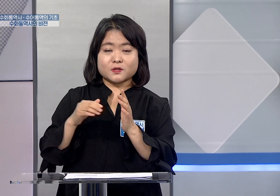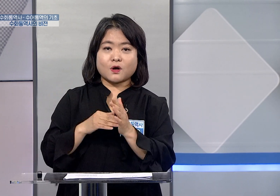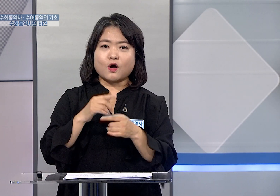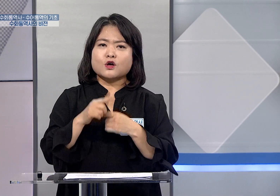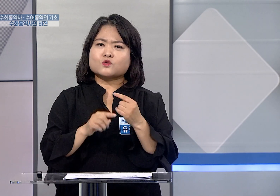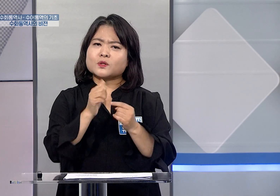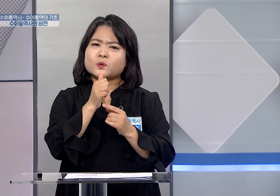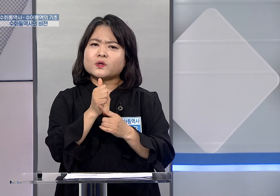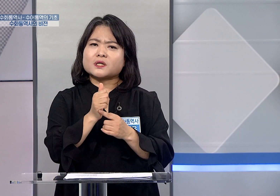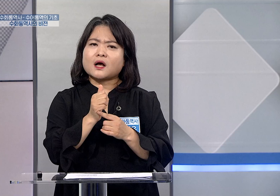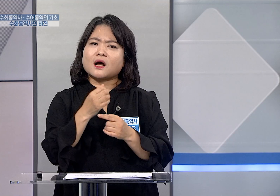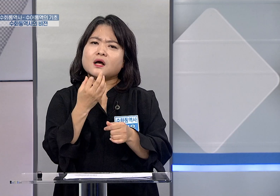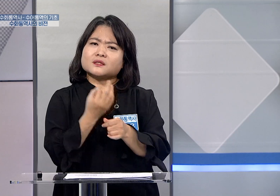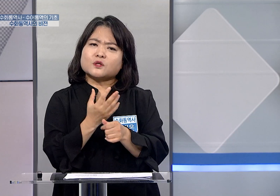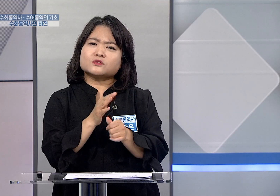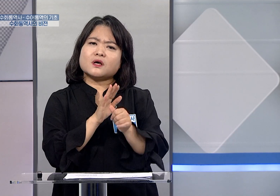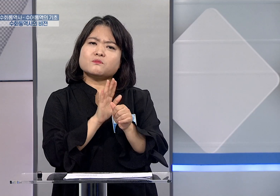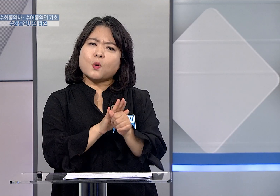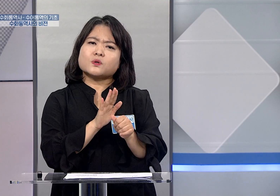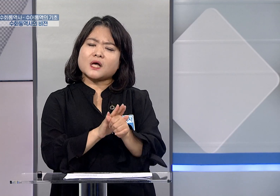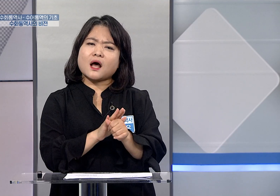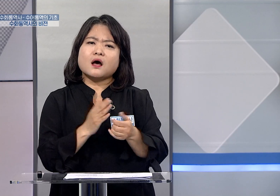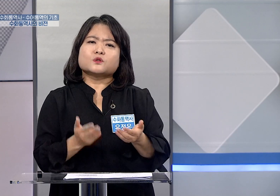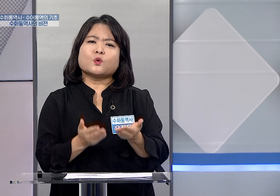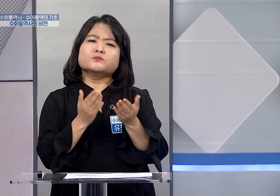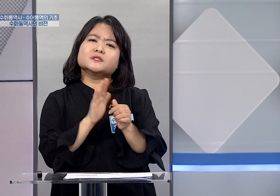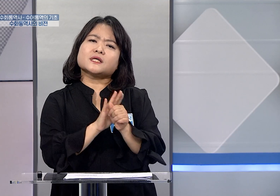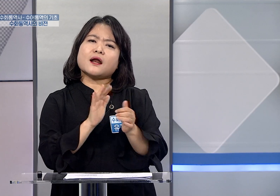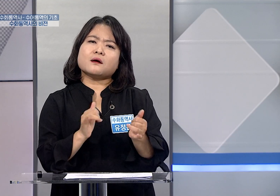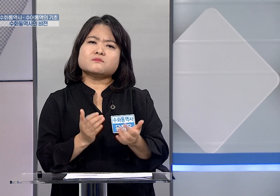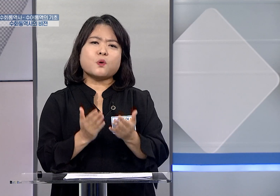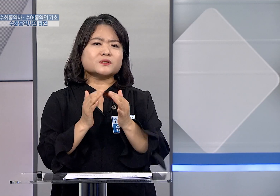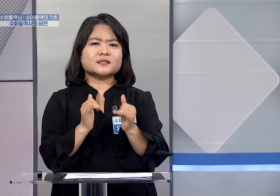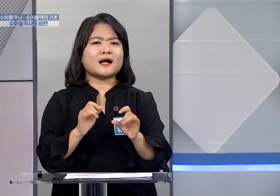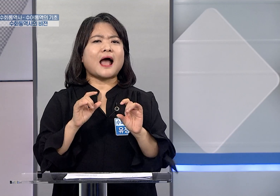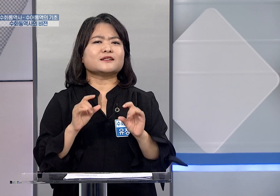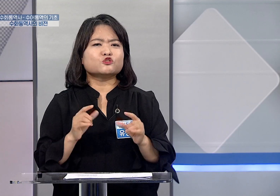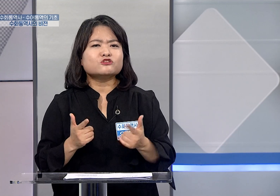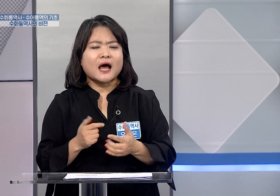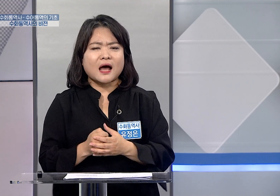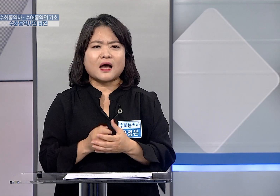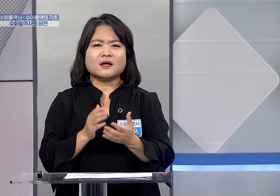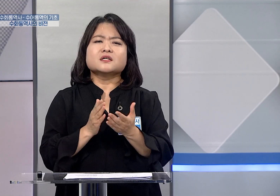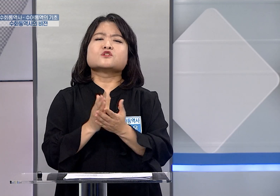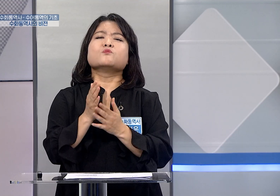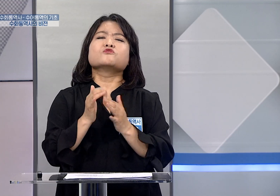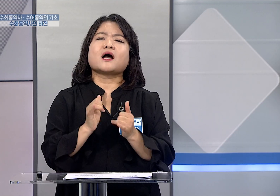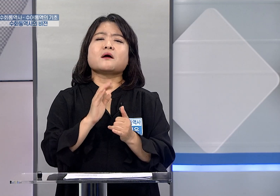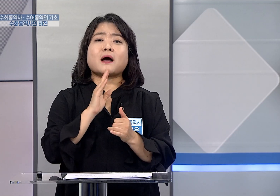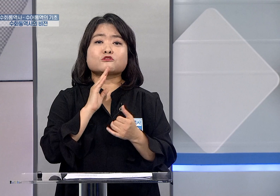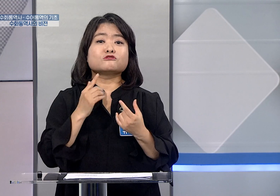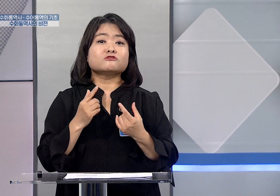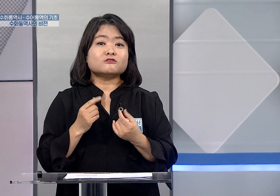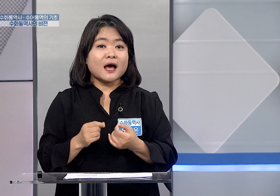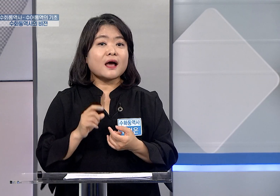시작하면서 수화통역사가 단순한 봉사 돕는 사람 봉사자가 아니구나 전문가가 맞구나에